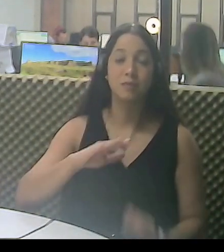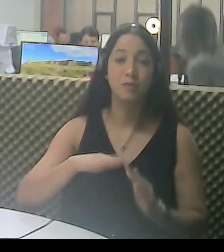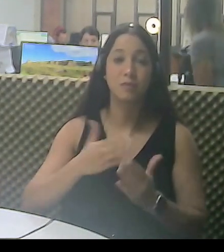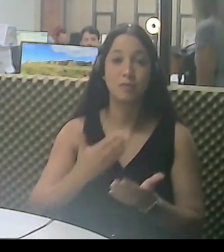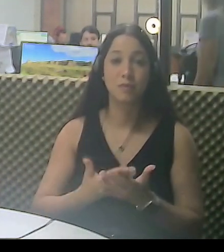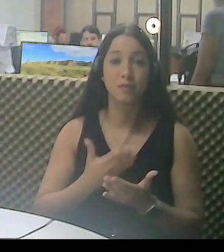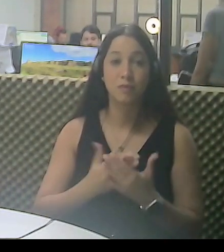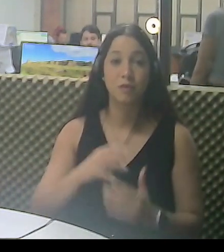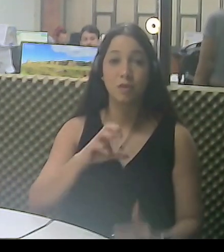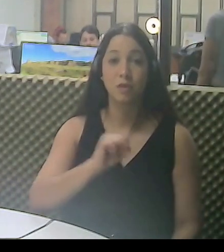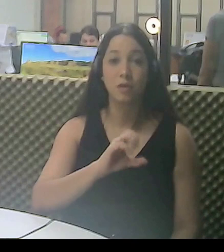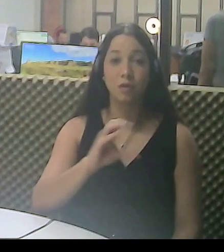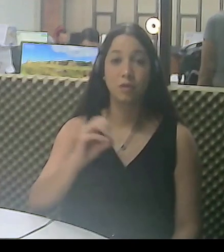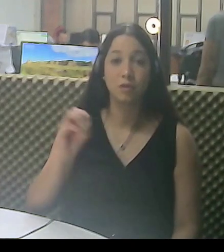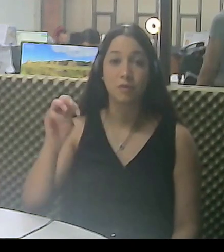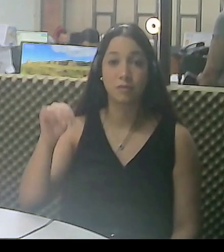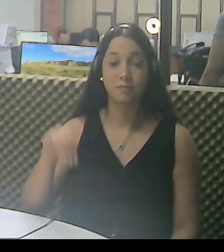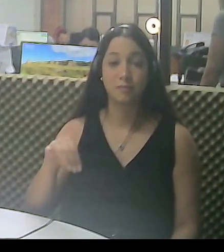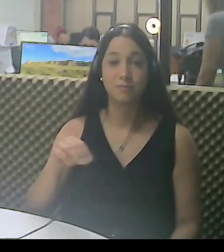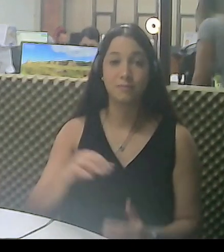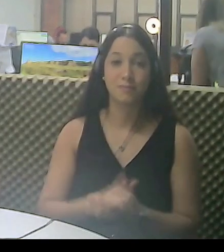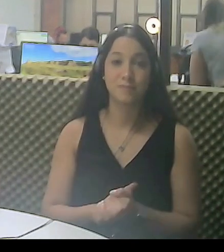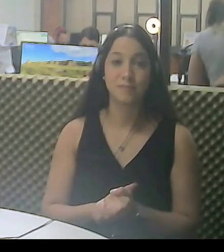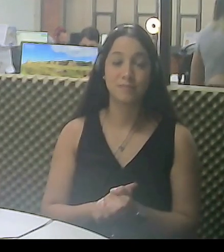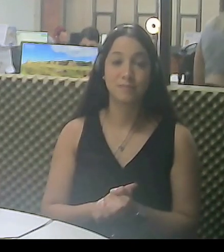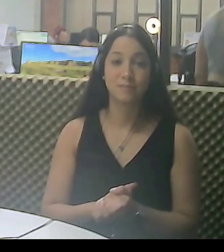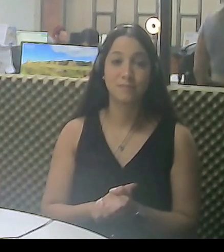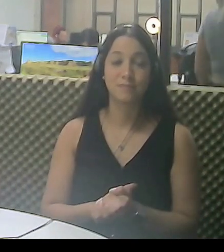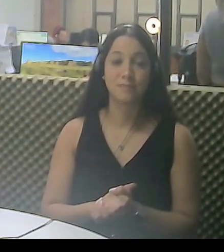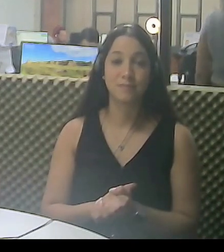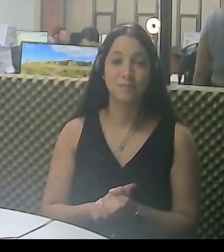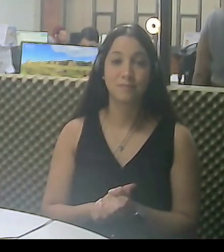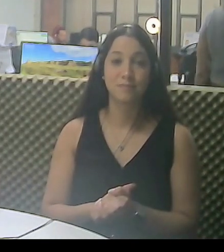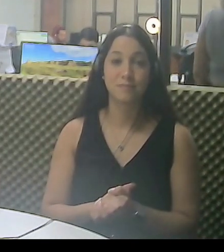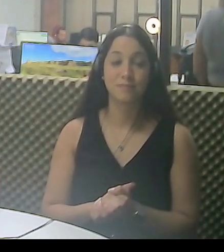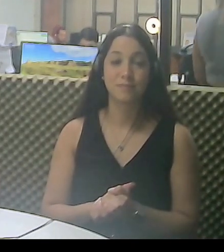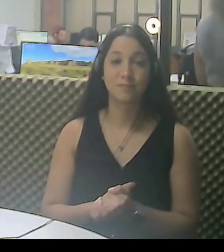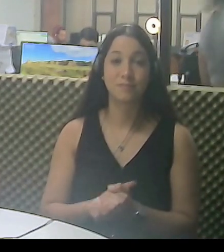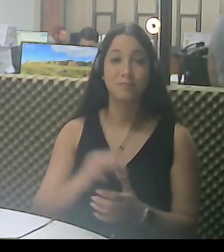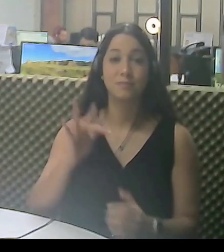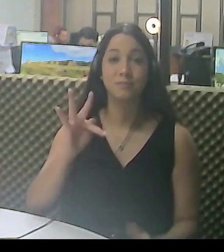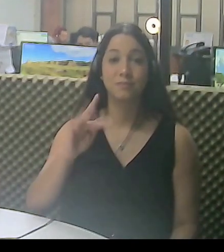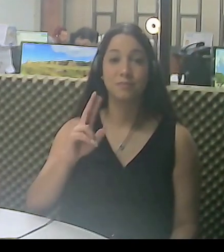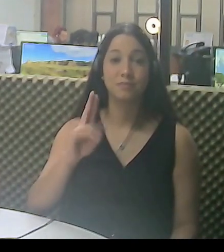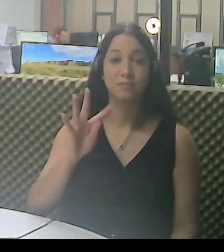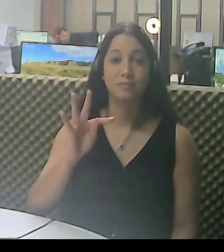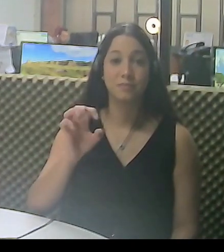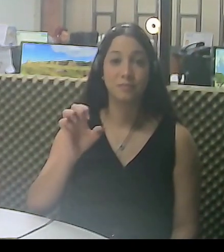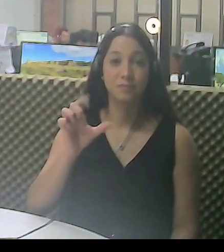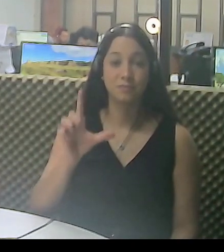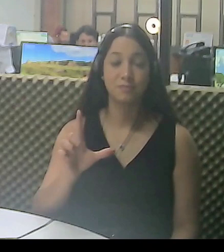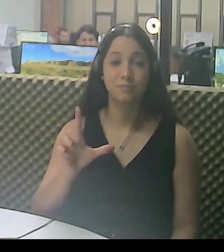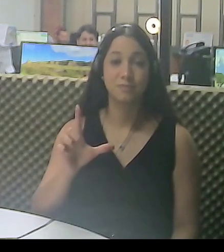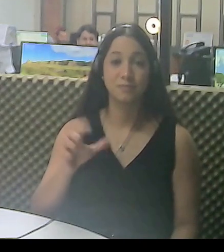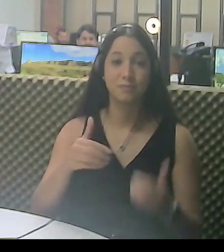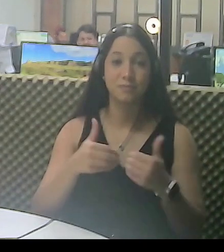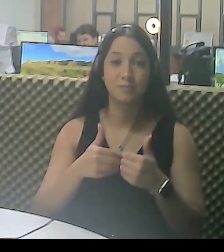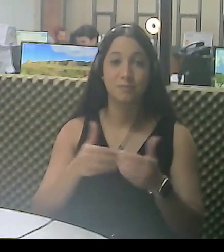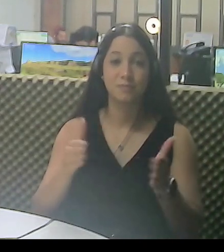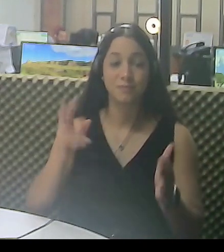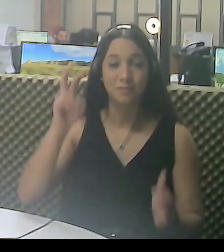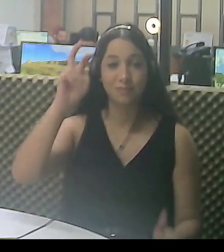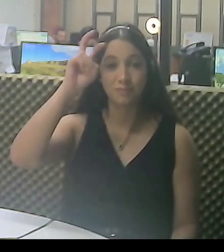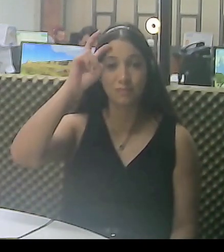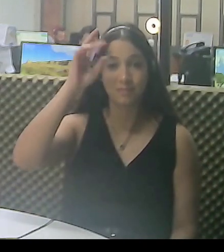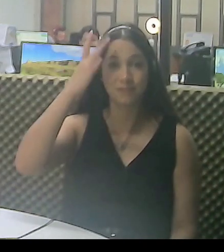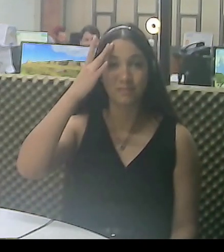de 800 metros rasos. A Fundação Uberlandense do Turismo, Esporte e Lazer, a Futel, abre nesta